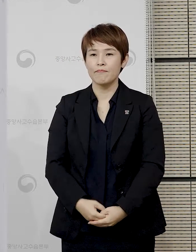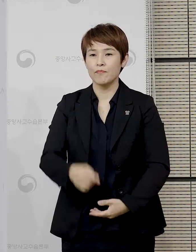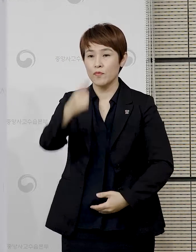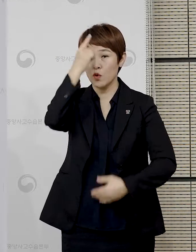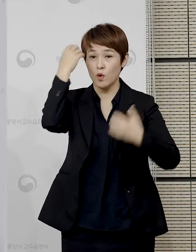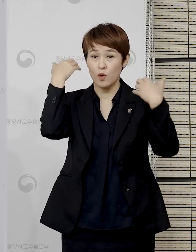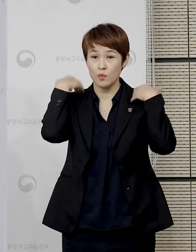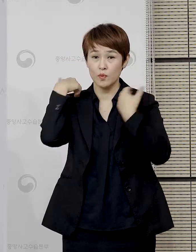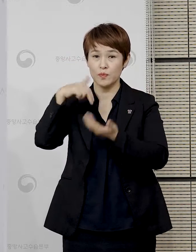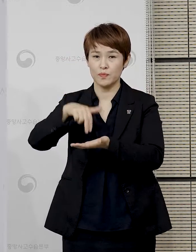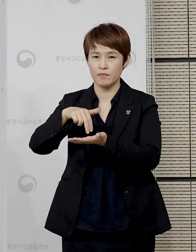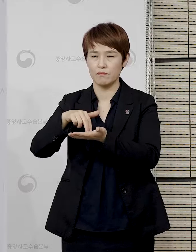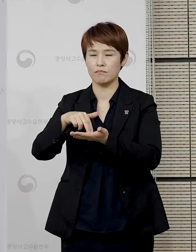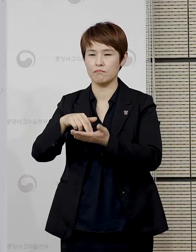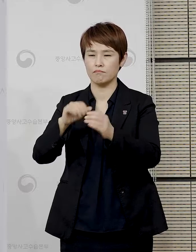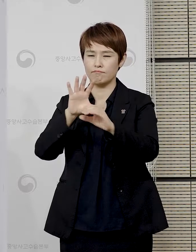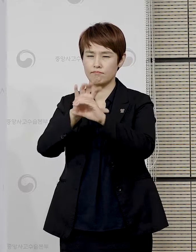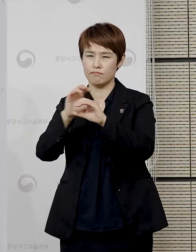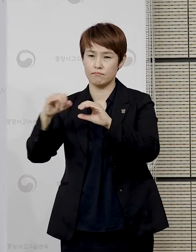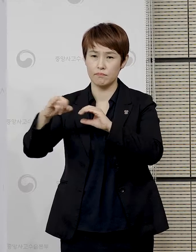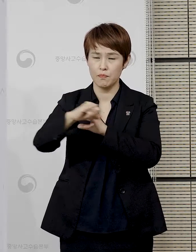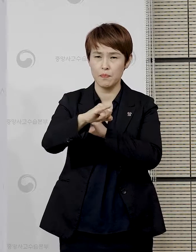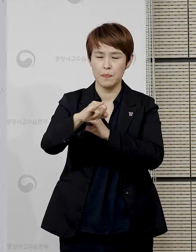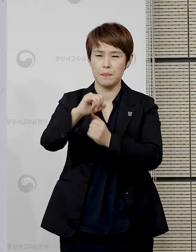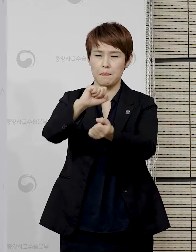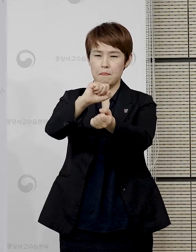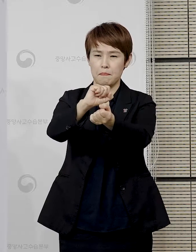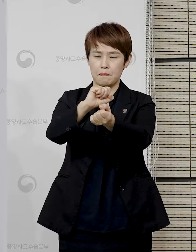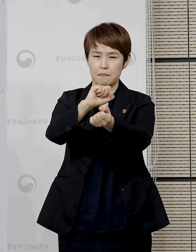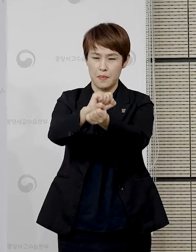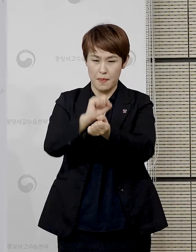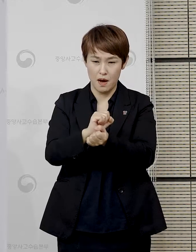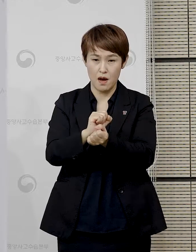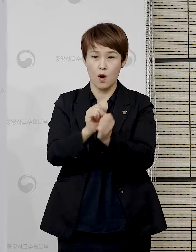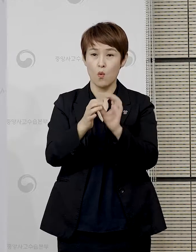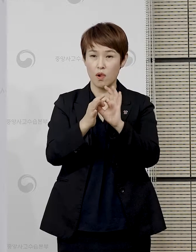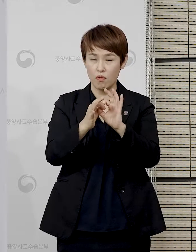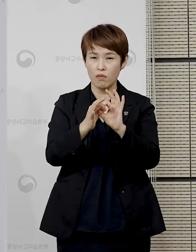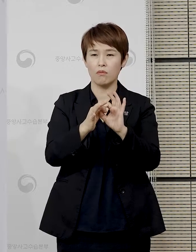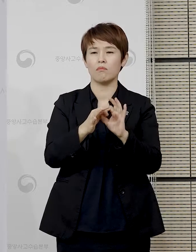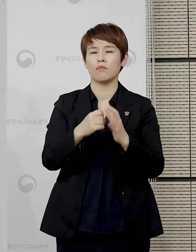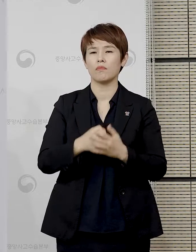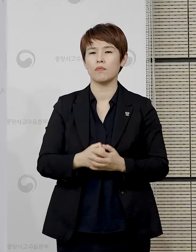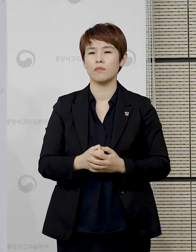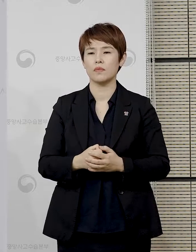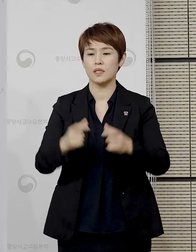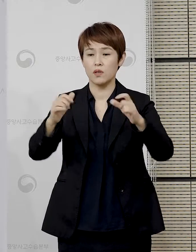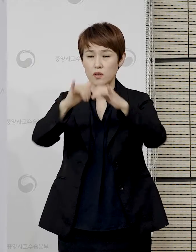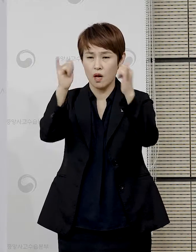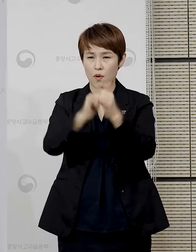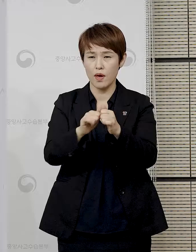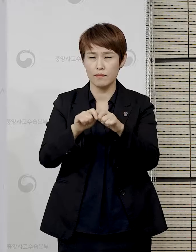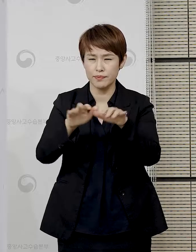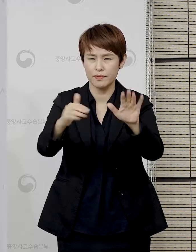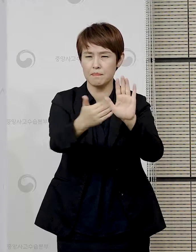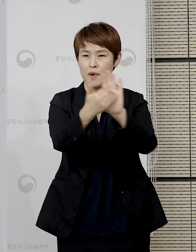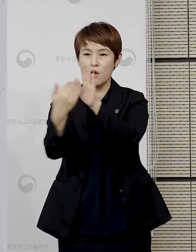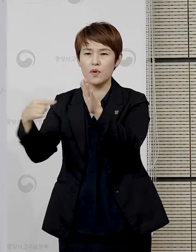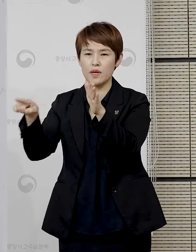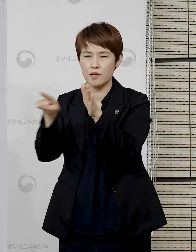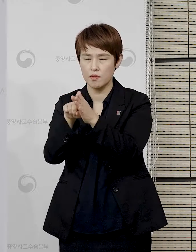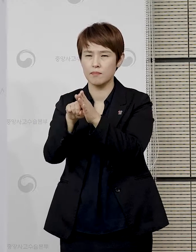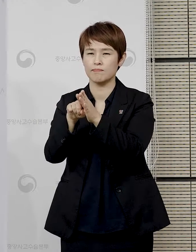정부는 신종 코로나 바이러스 감염증의 국내 유입과 지역사회 확산을 위하여 범정부적인 역량을